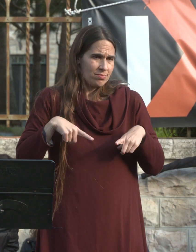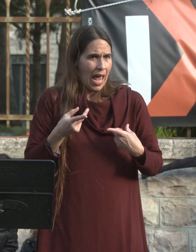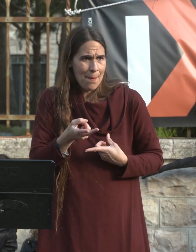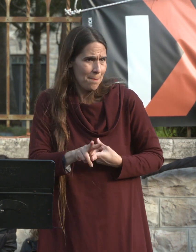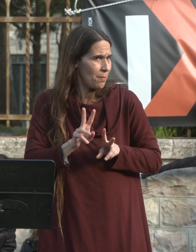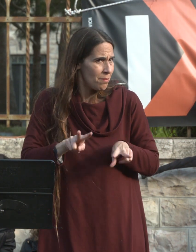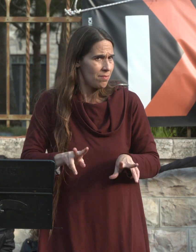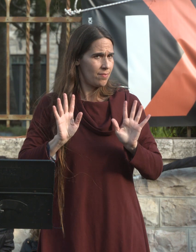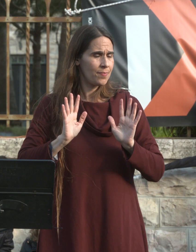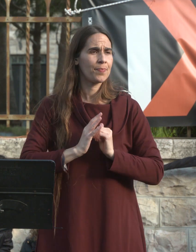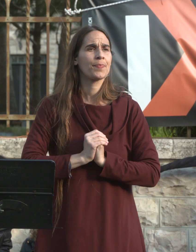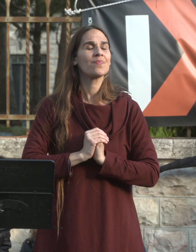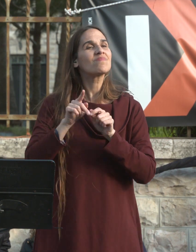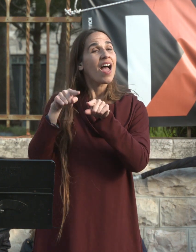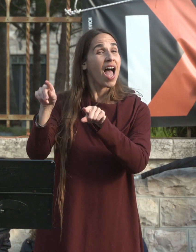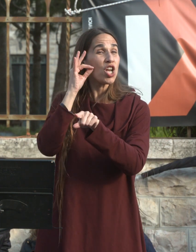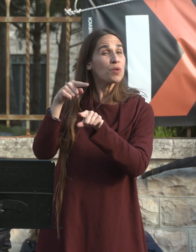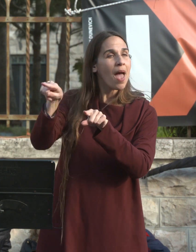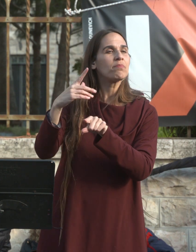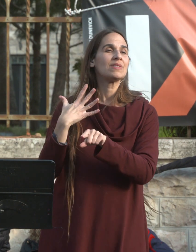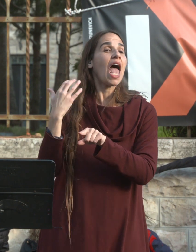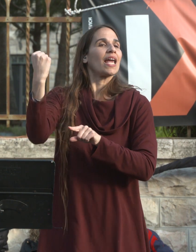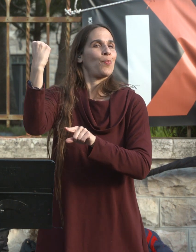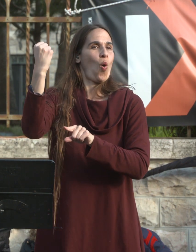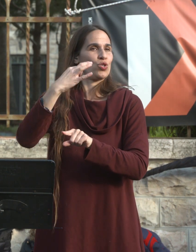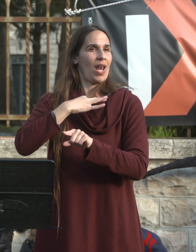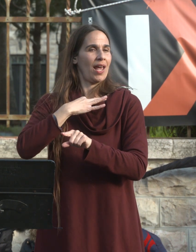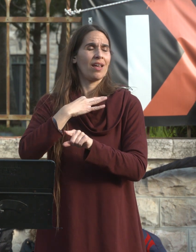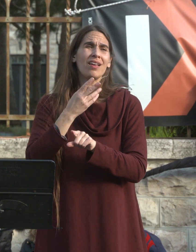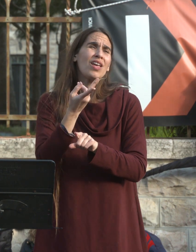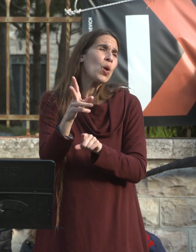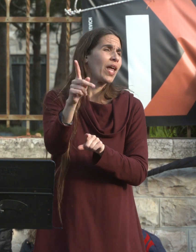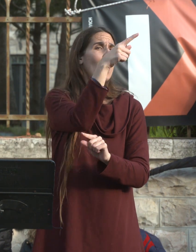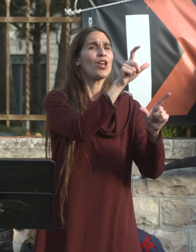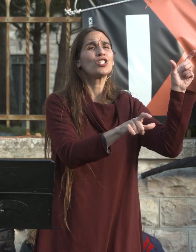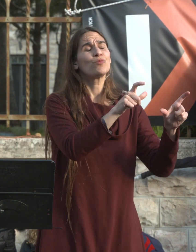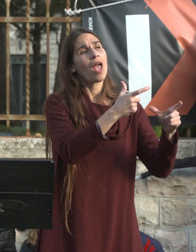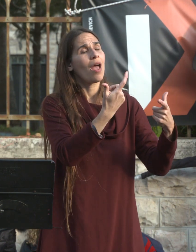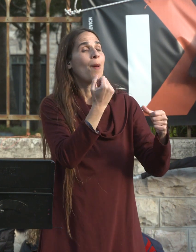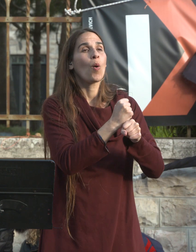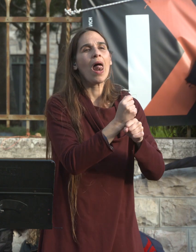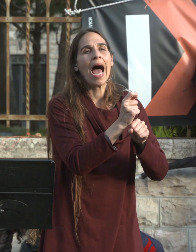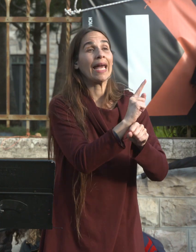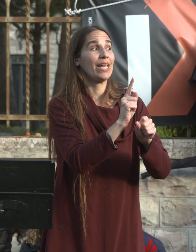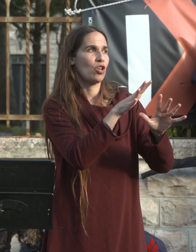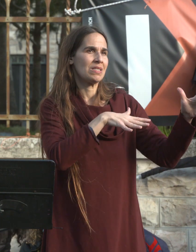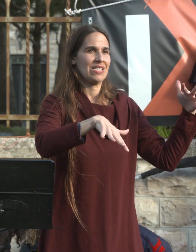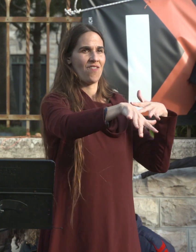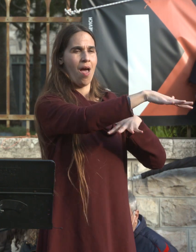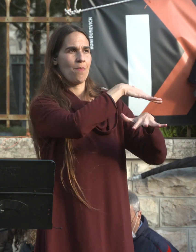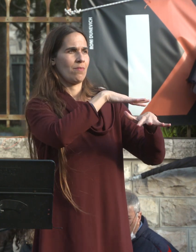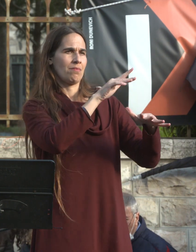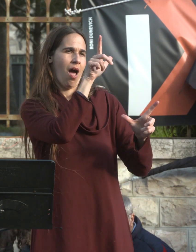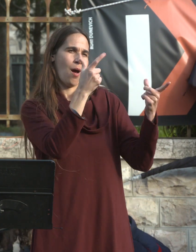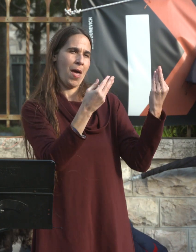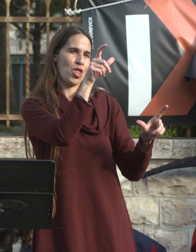ממשית. אלו הם הגיבורות והגיבורים שלי, הרבה יותר מאלה שבפעולה רגעית, כשסביבם